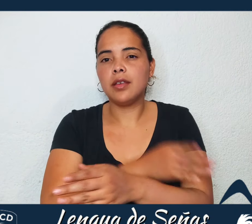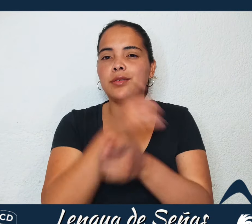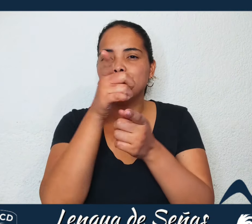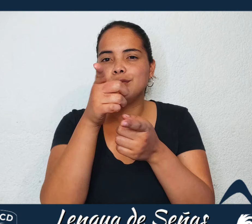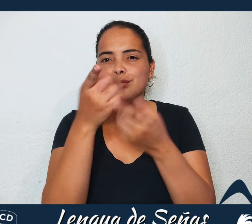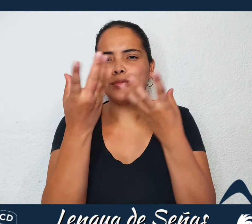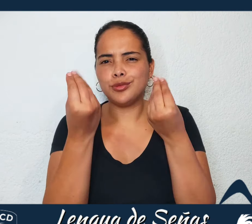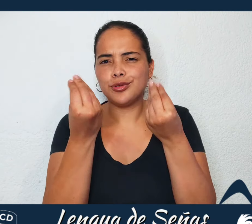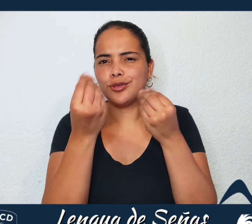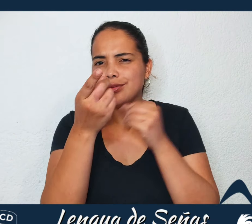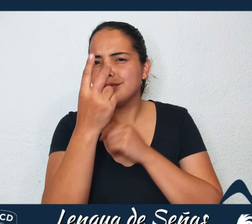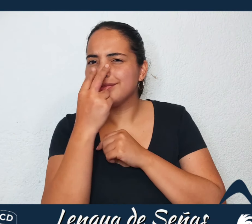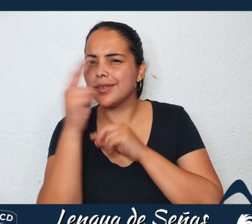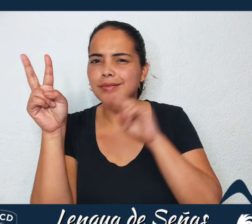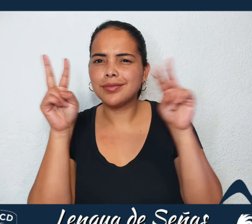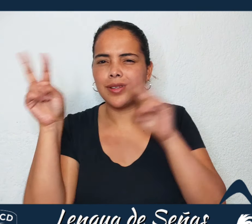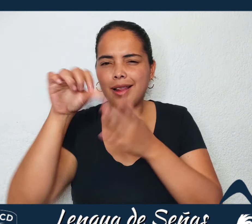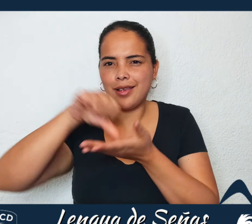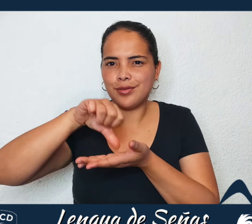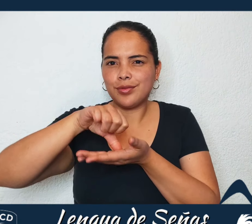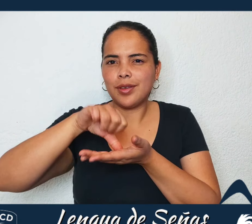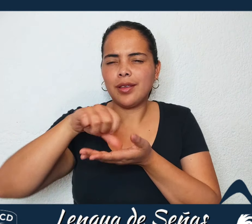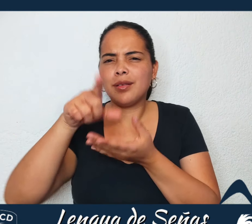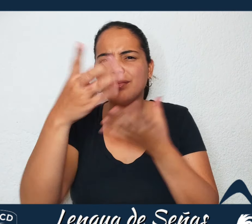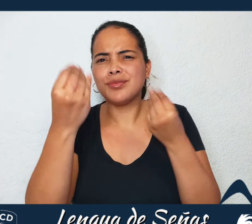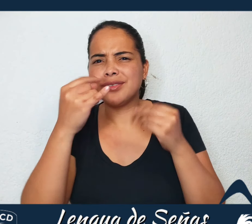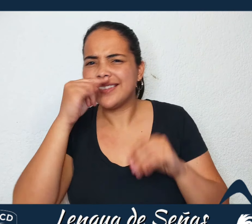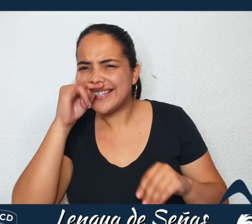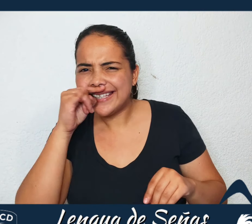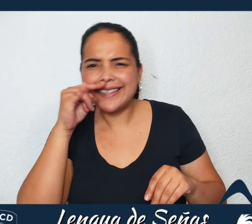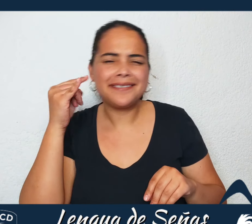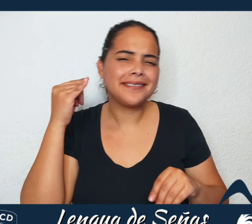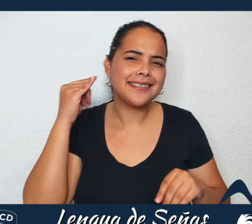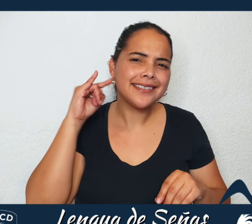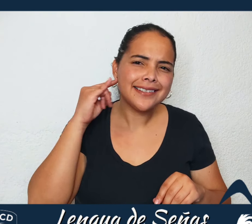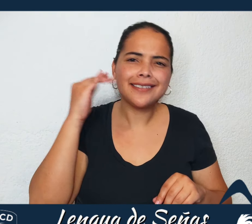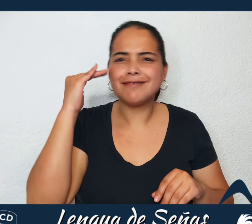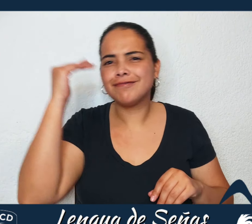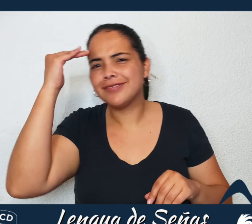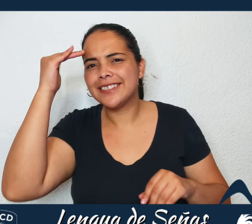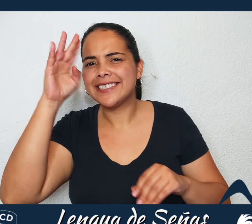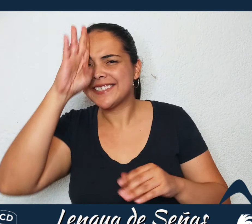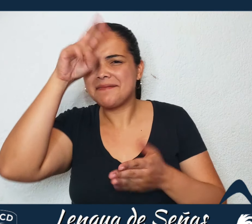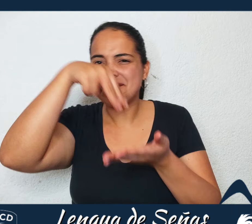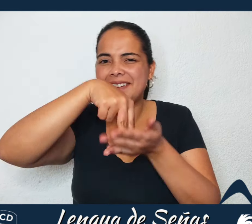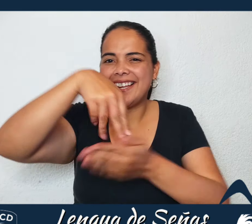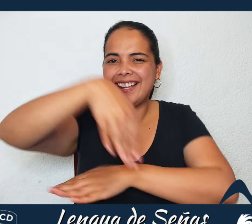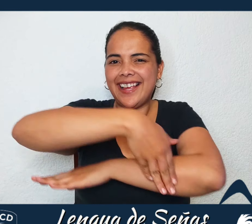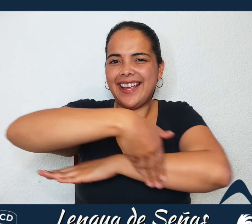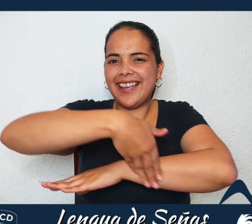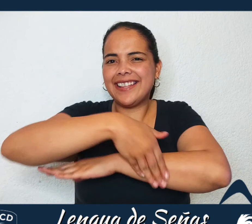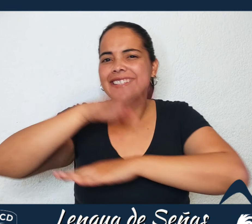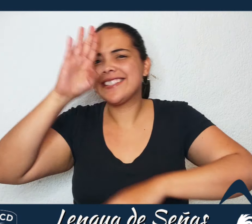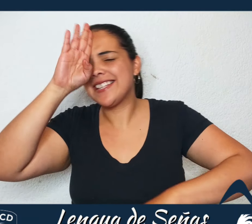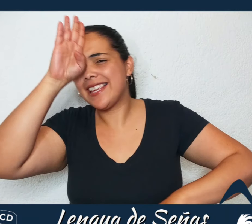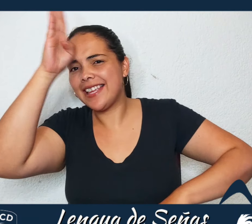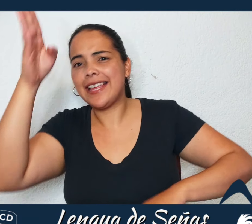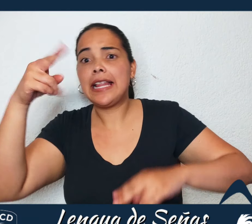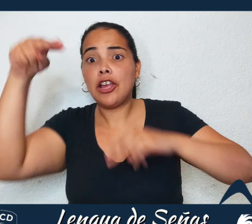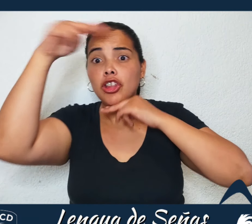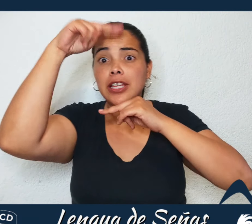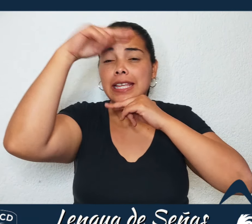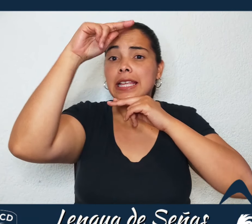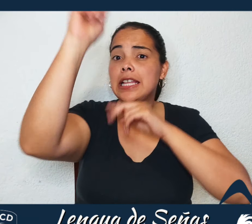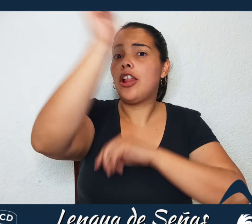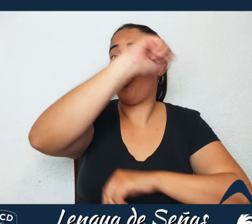Anteriormente se escuchaba mucho en las esquinas de las ciudades cómo niños o personas adultos se paraban en las esquinas a pregonar sobre